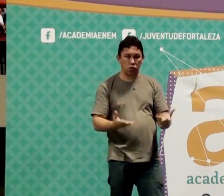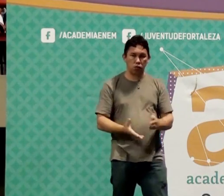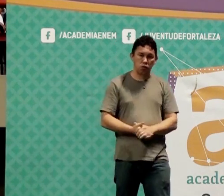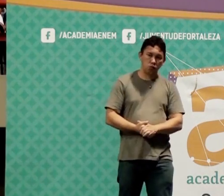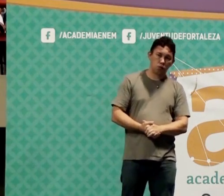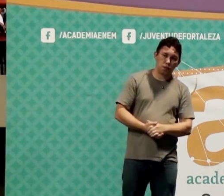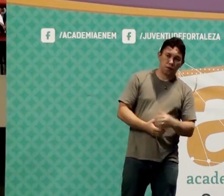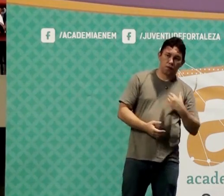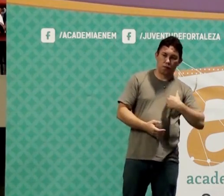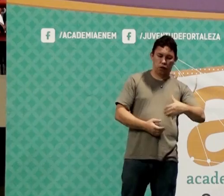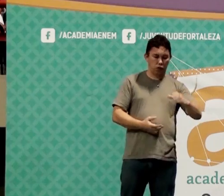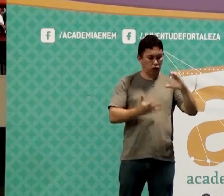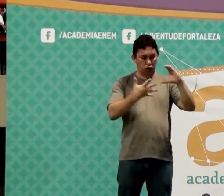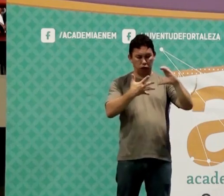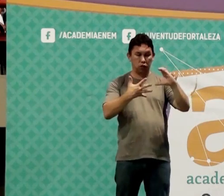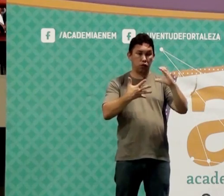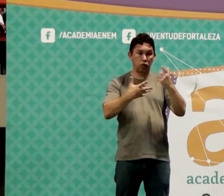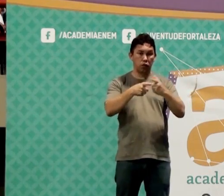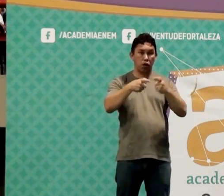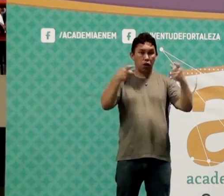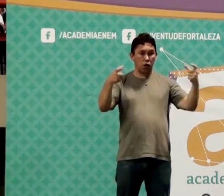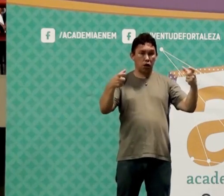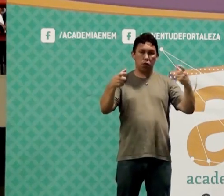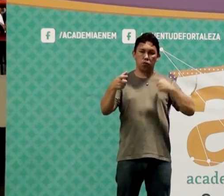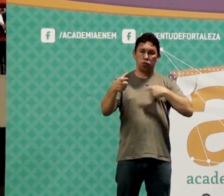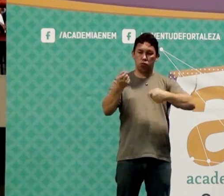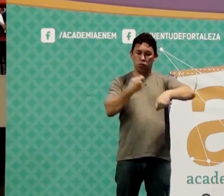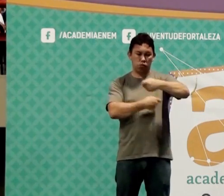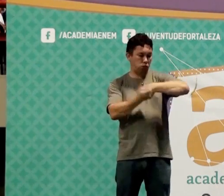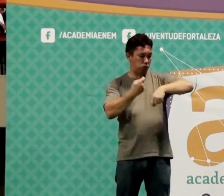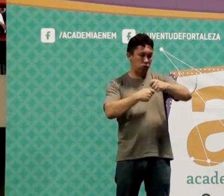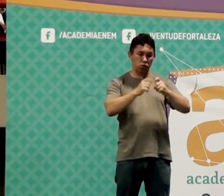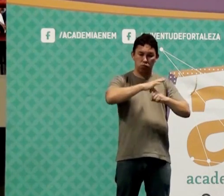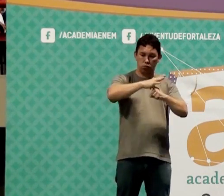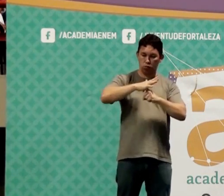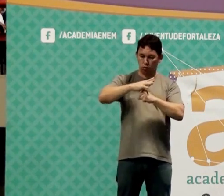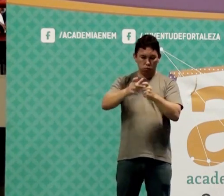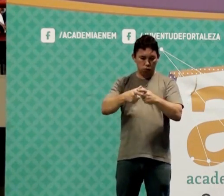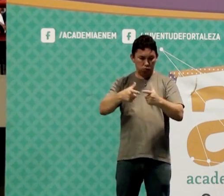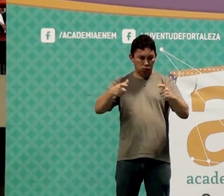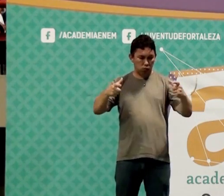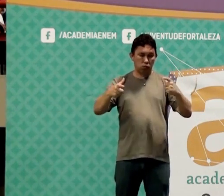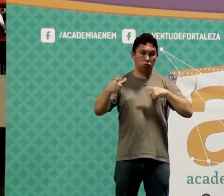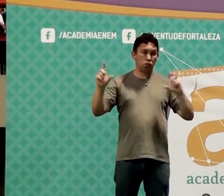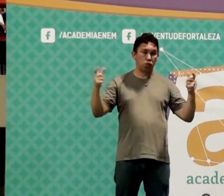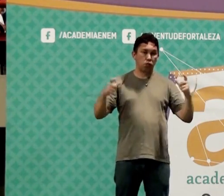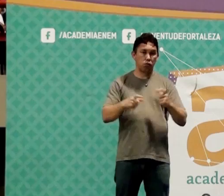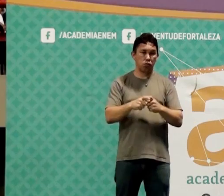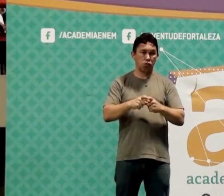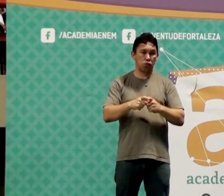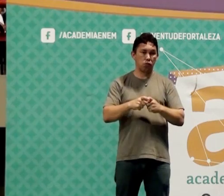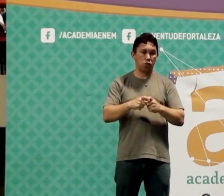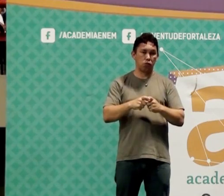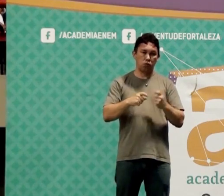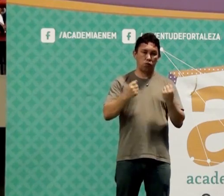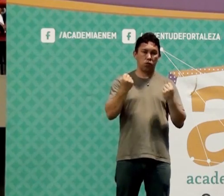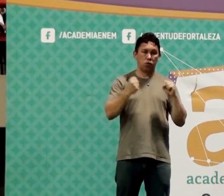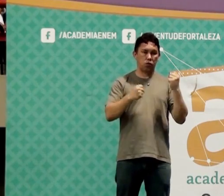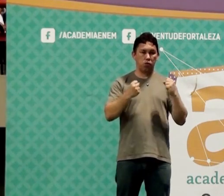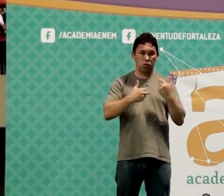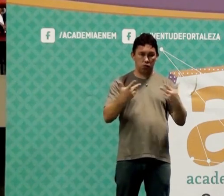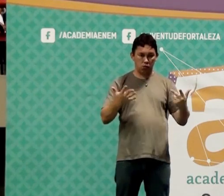Se hoje as coisas não acontecem simultânea, imagine na época. Tá certo? Então o item A é o famoso